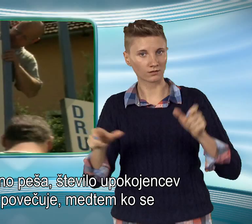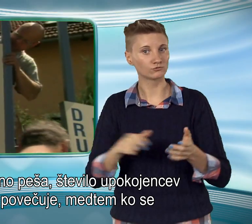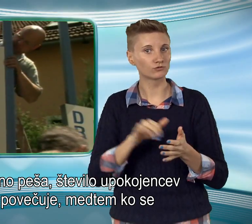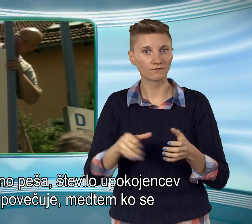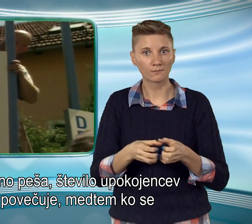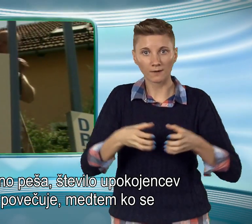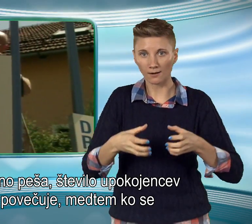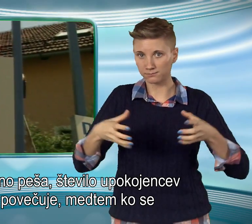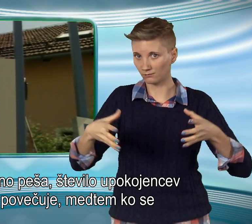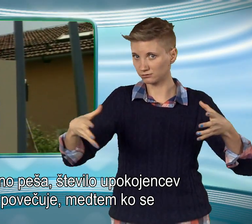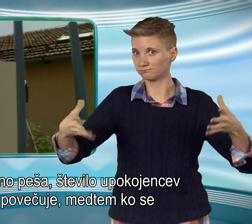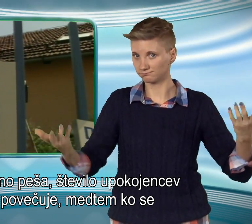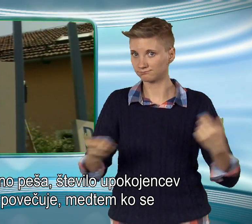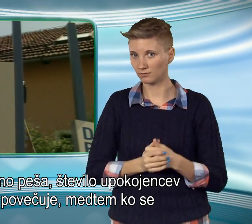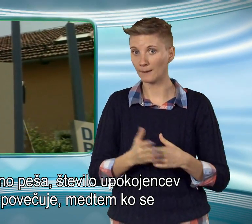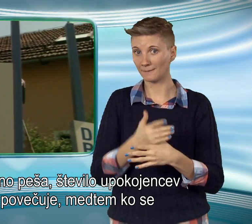število zaposlenih zmanjšuje.